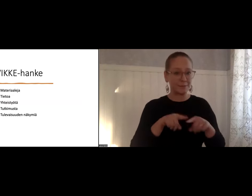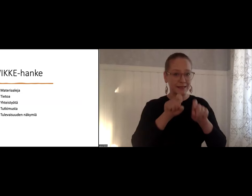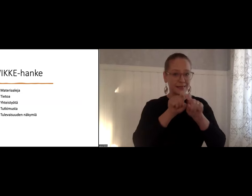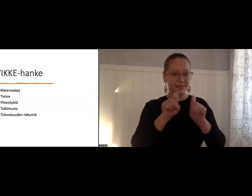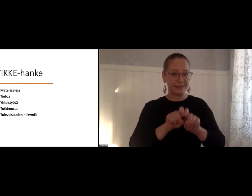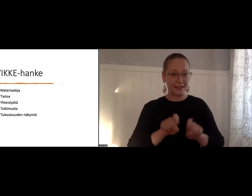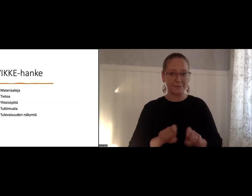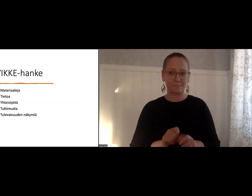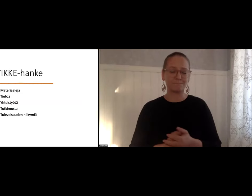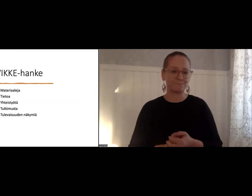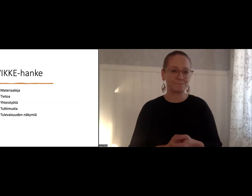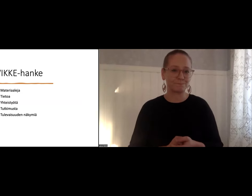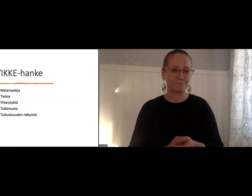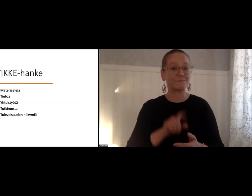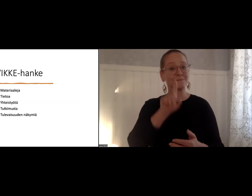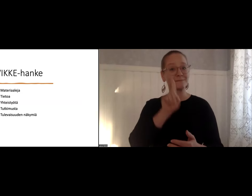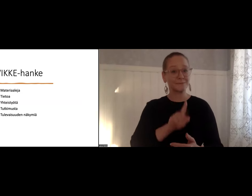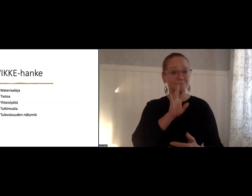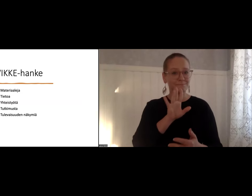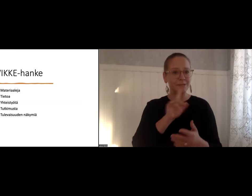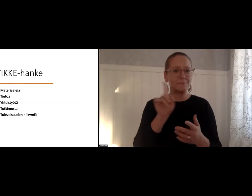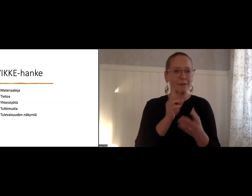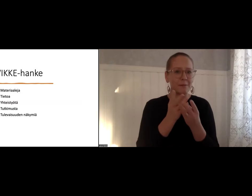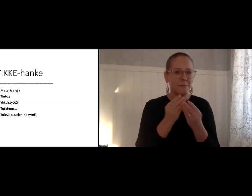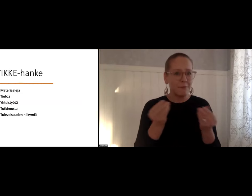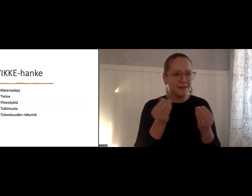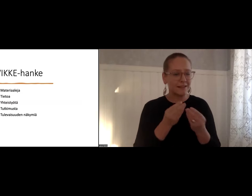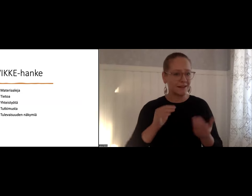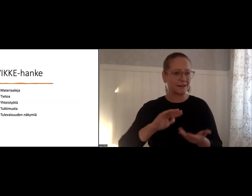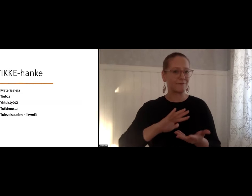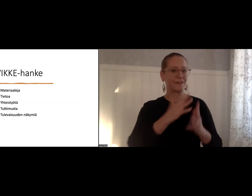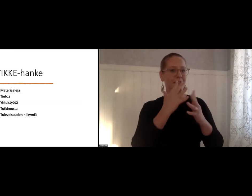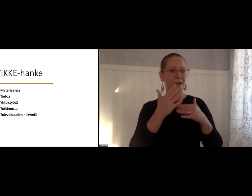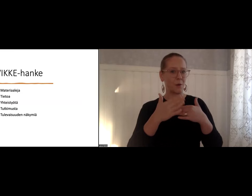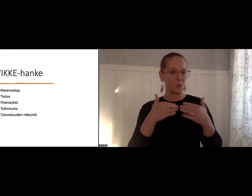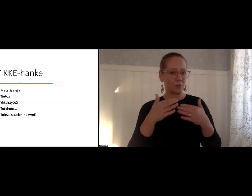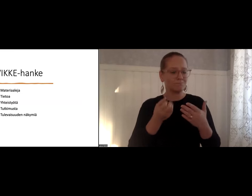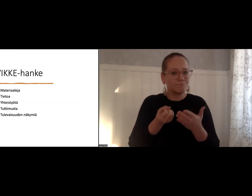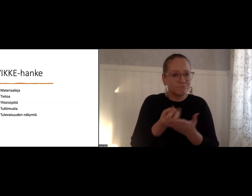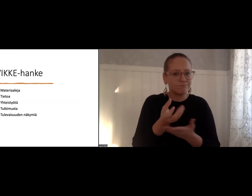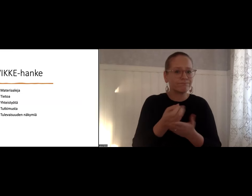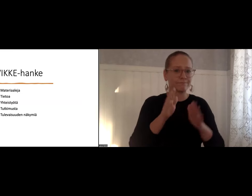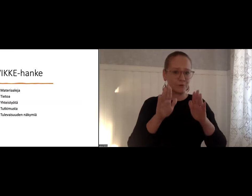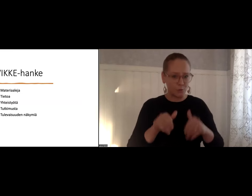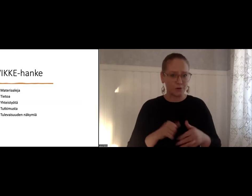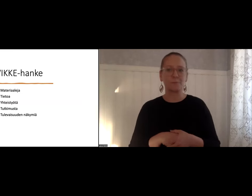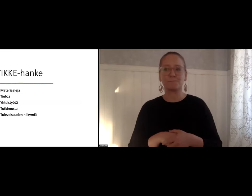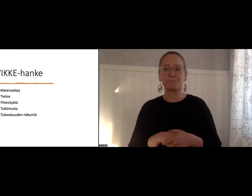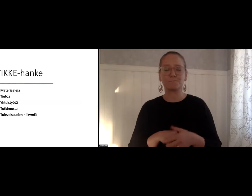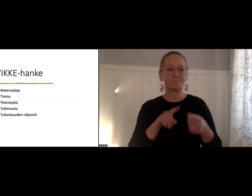Tässä puheenvuorossa käsittelen näitä seuraavia teemoja. Ensin kerron materiaalista, jota